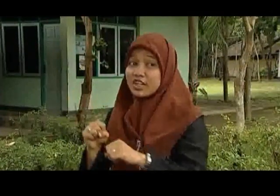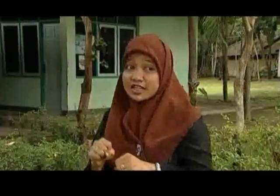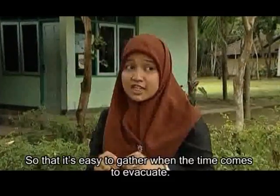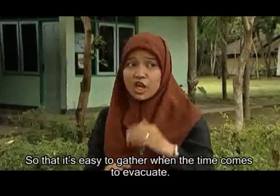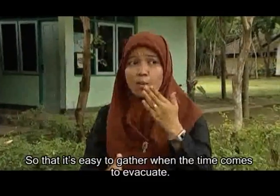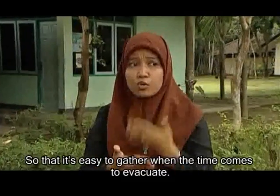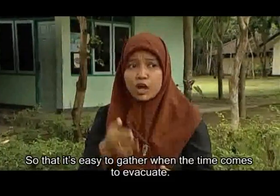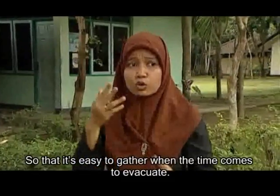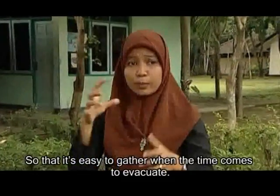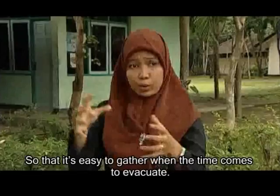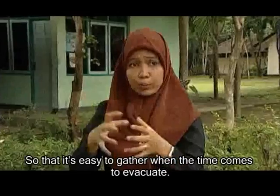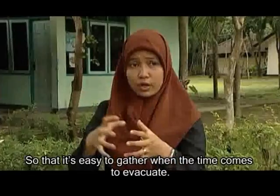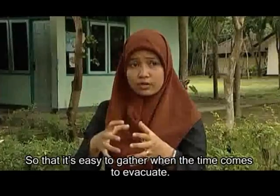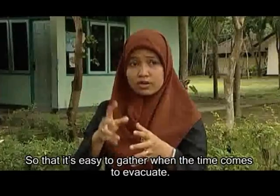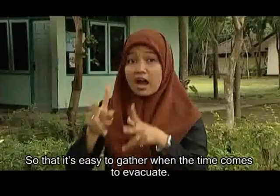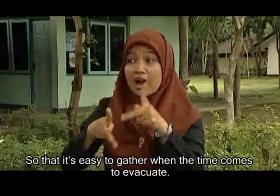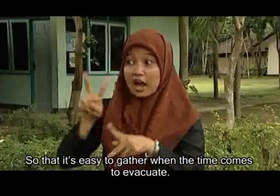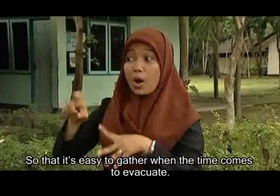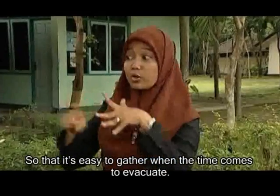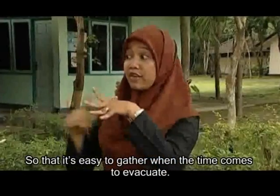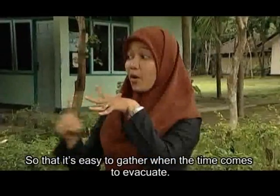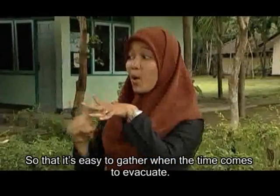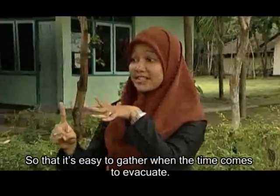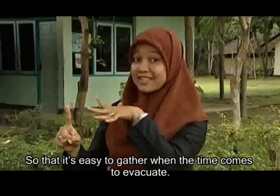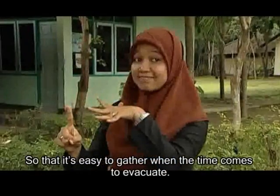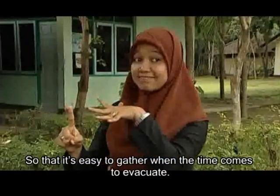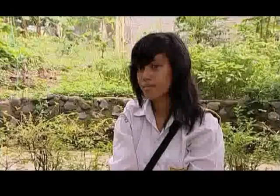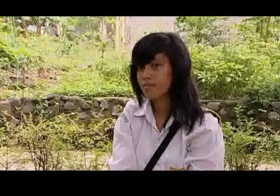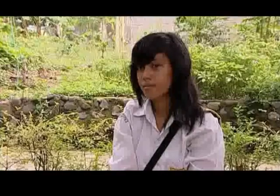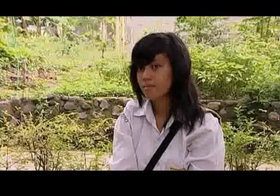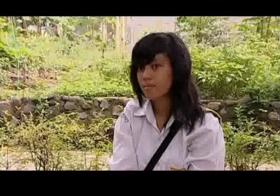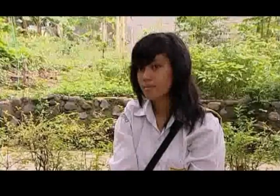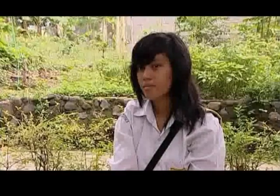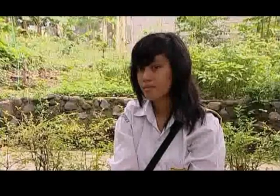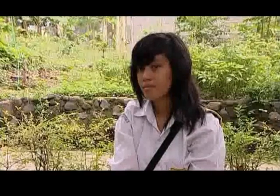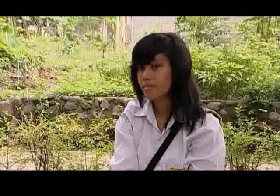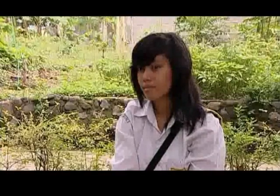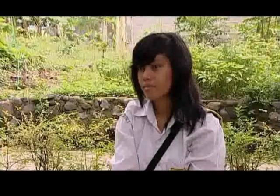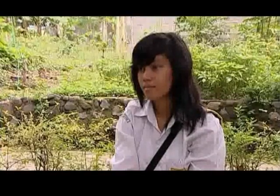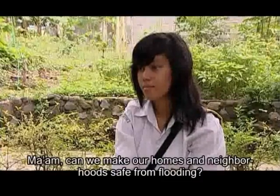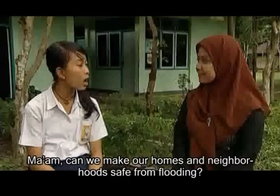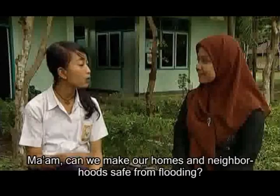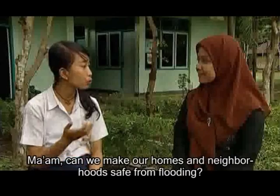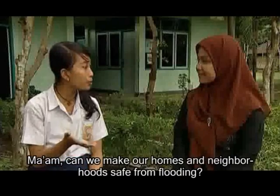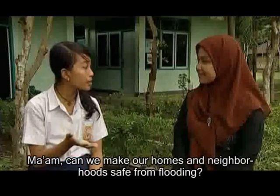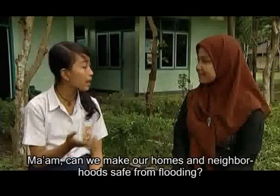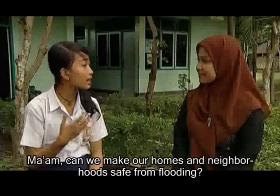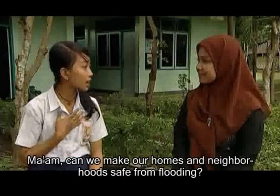Jadi mudah untuk berkumpul kalau harus evakuasi. Bu, bisakah kita